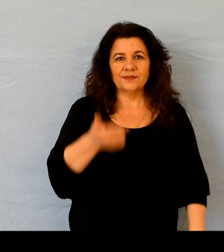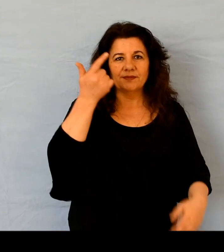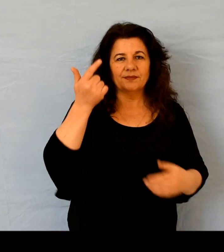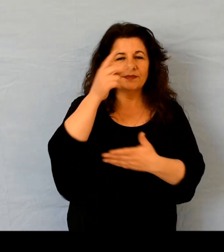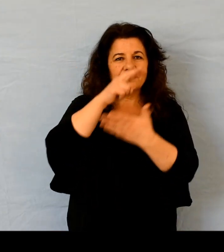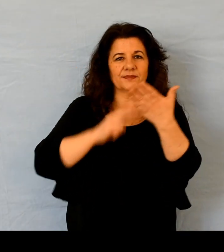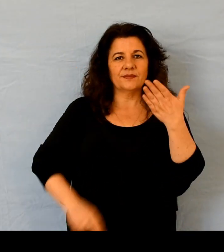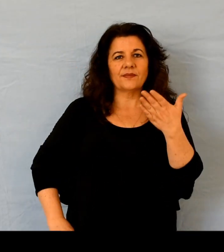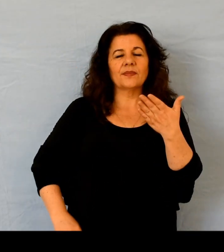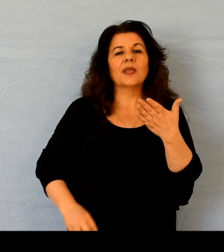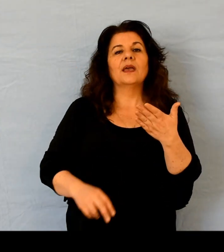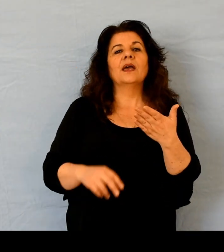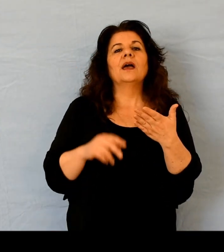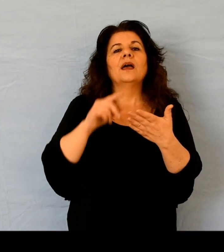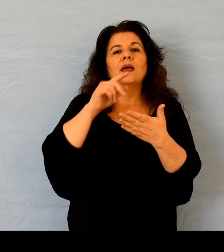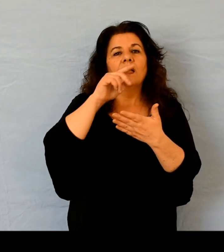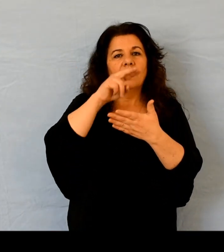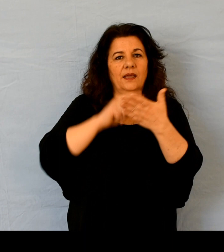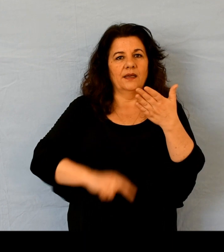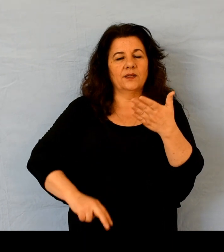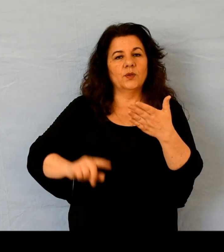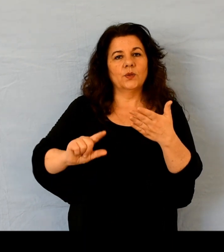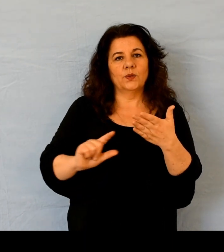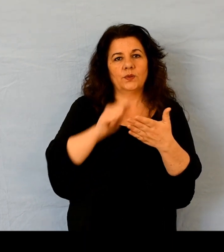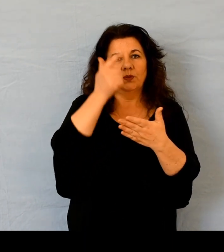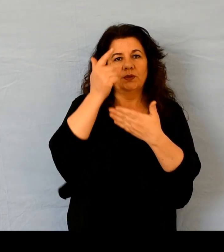Lecture de la deuxième lettre de saint Paul apôtre à Timothée.